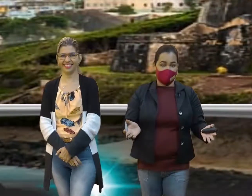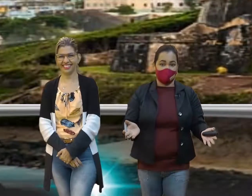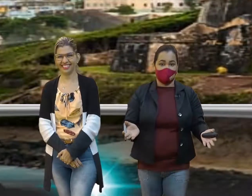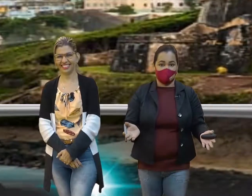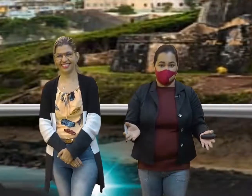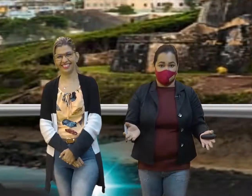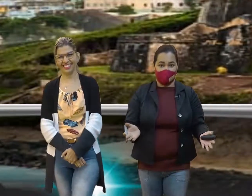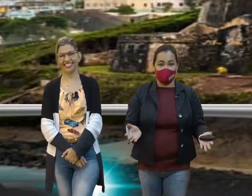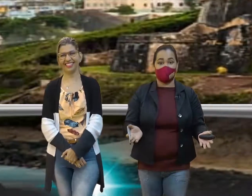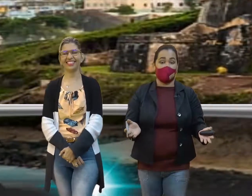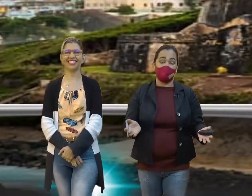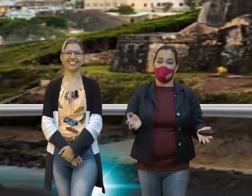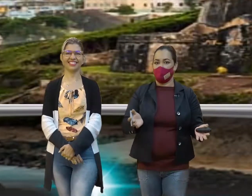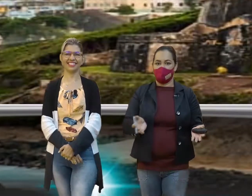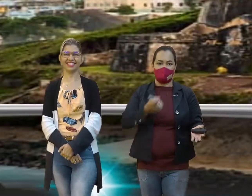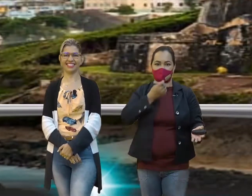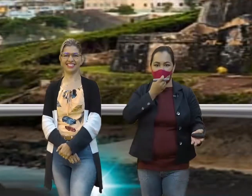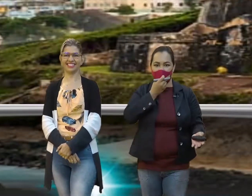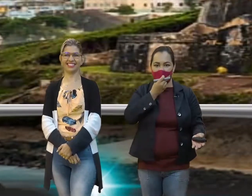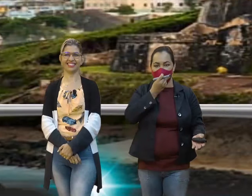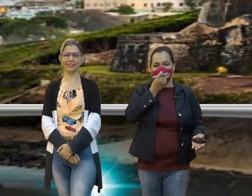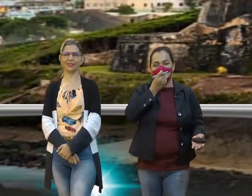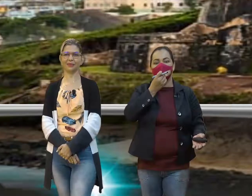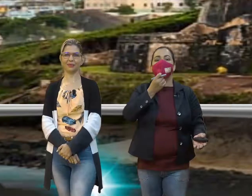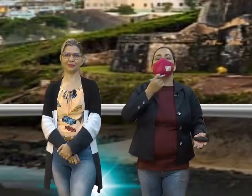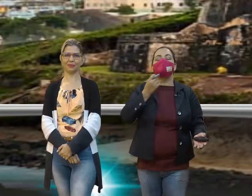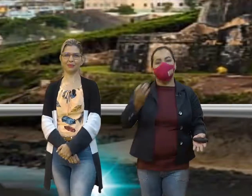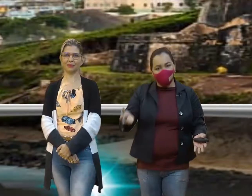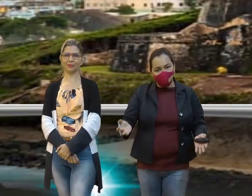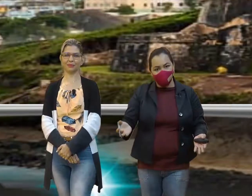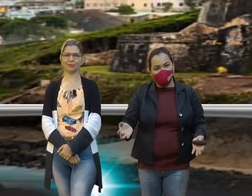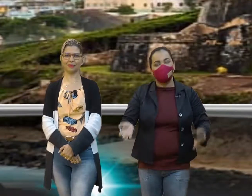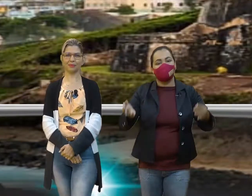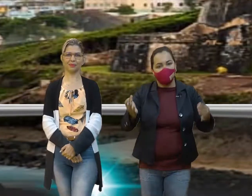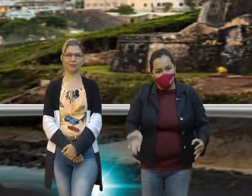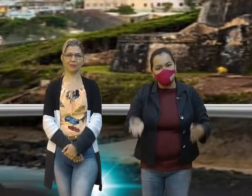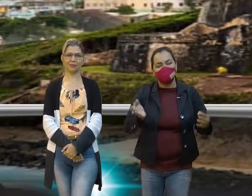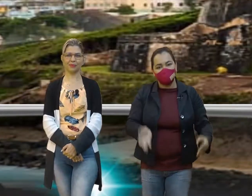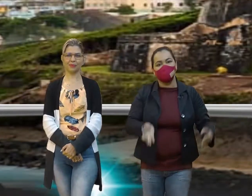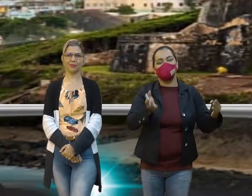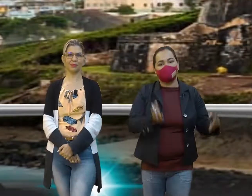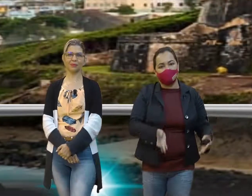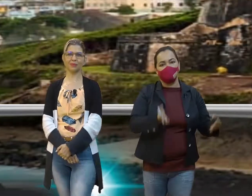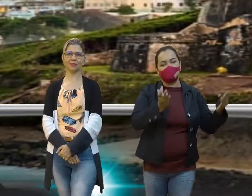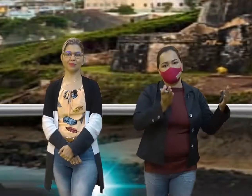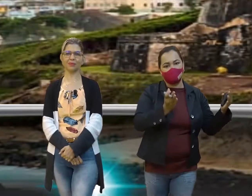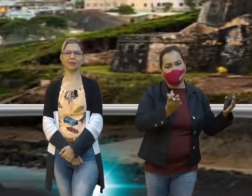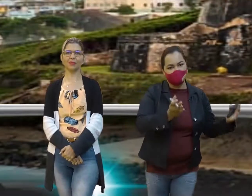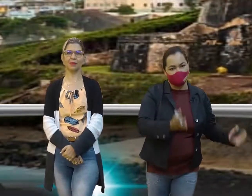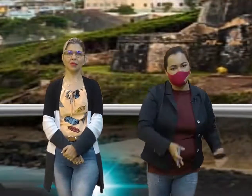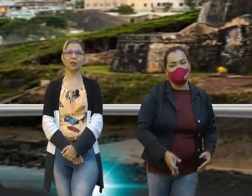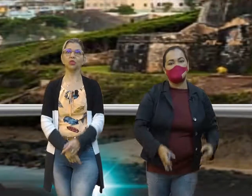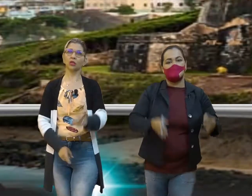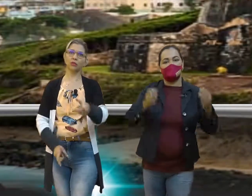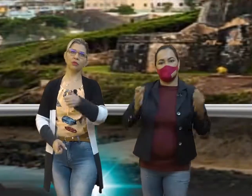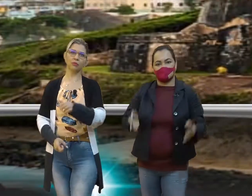ainda mais essa história, que é uma confusão louca, Porto Rico é sim comandado pelos Estados Unidos. Só que não tem poder